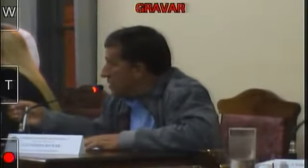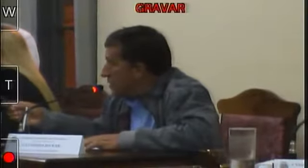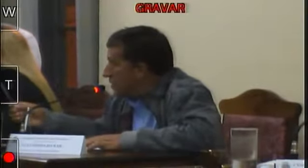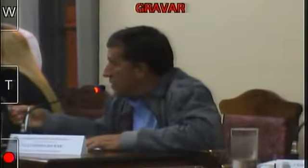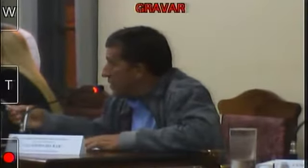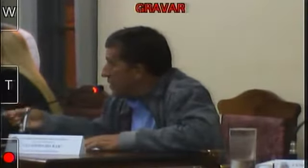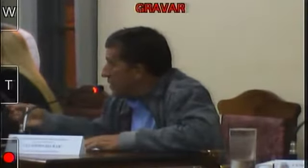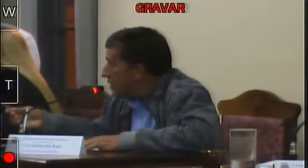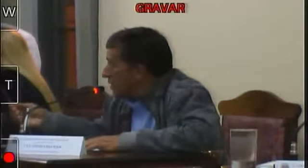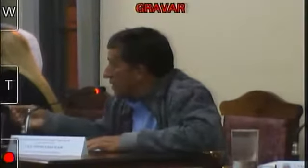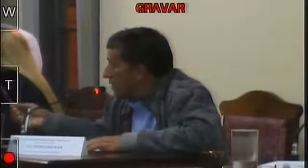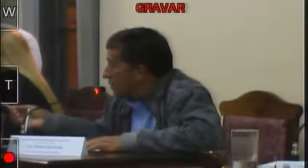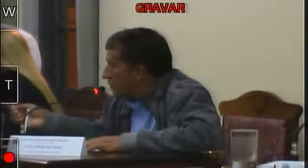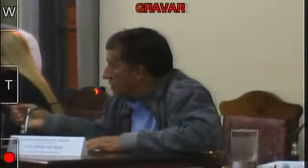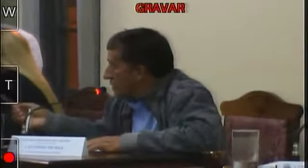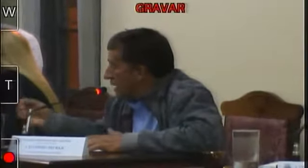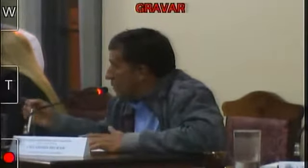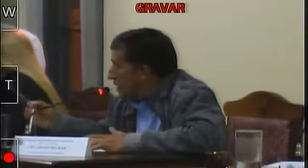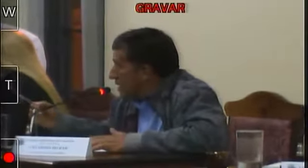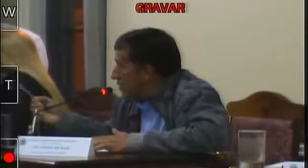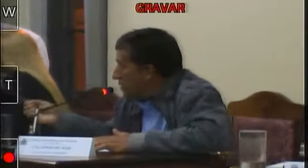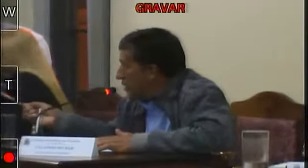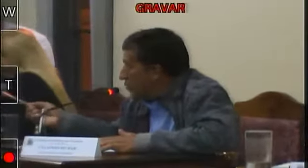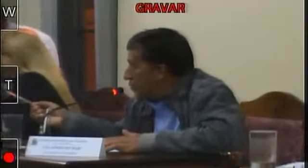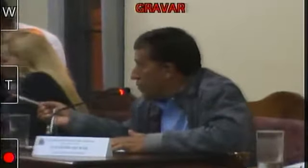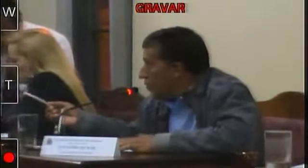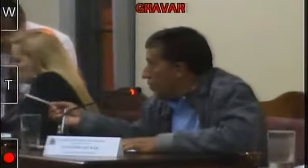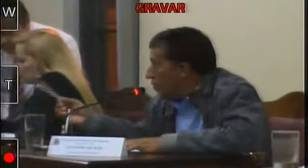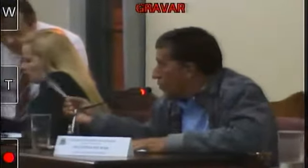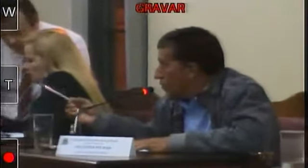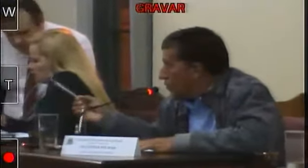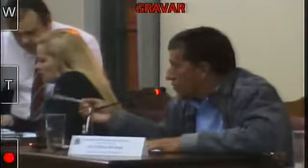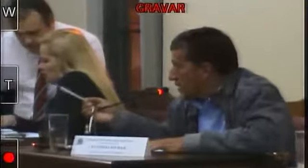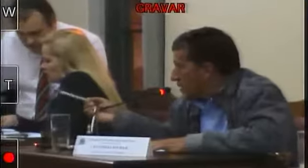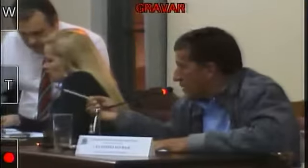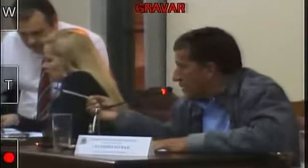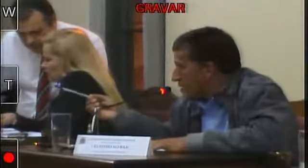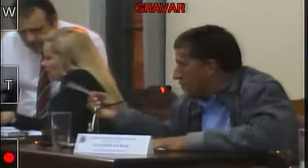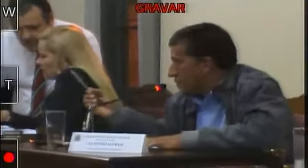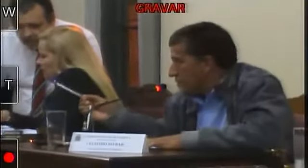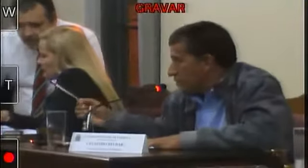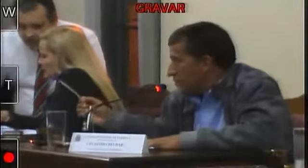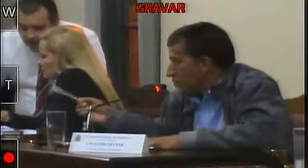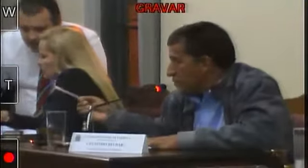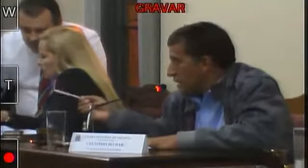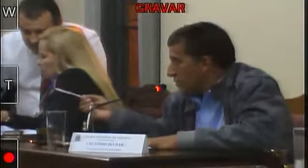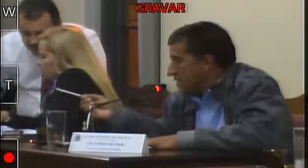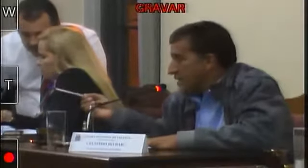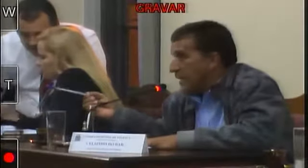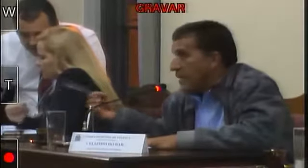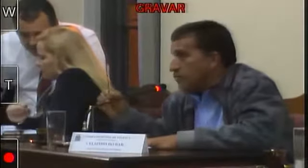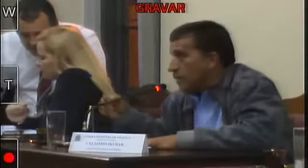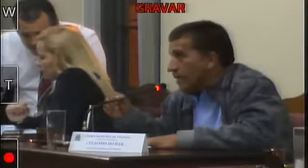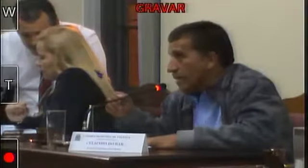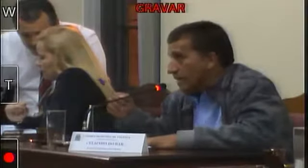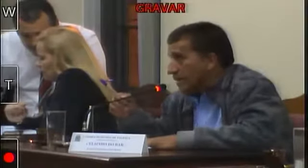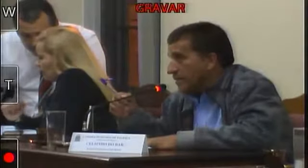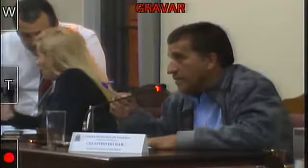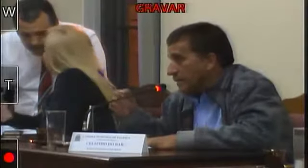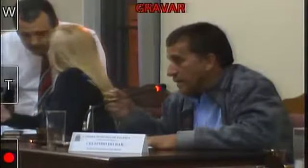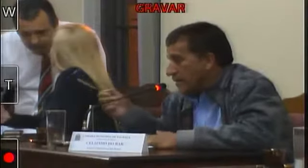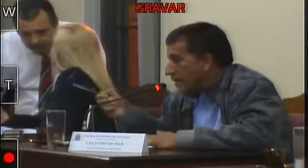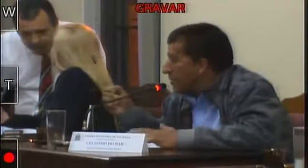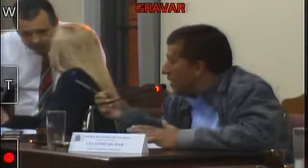Presidente, você marcou essa reunião com... Fugiu até da cabeça o nome do chefe da SEDAI, sou